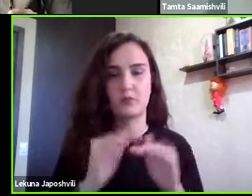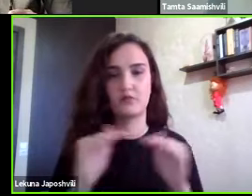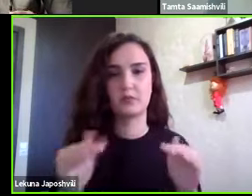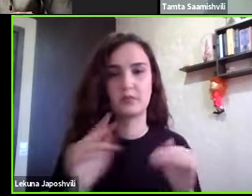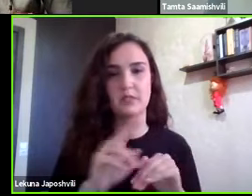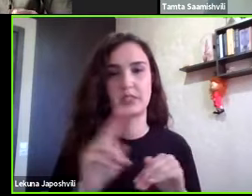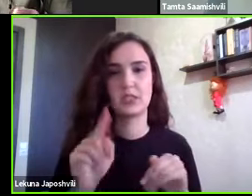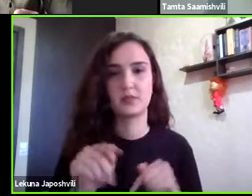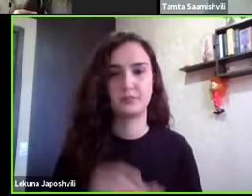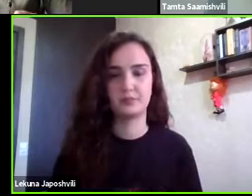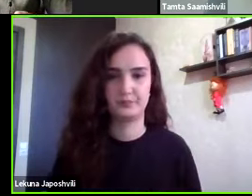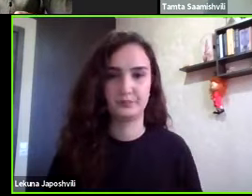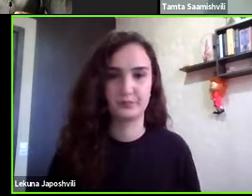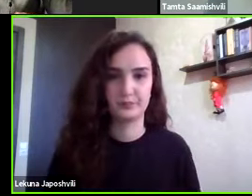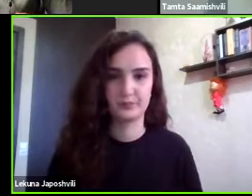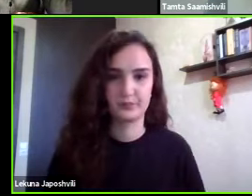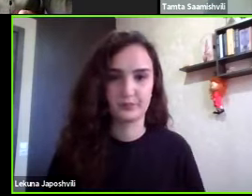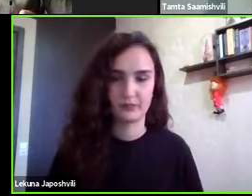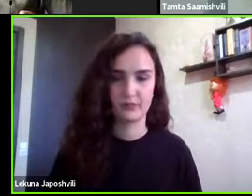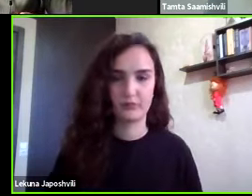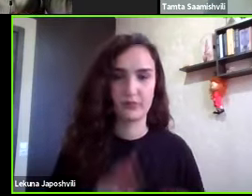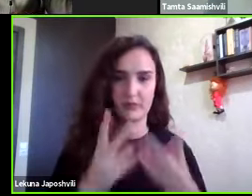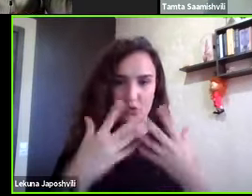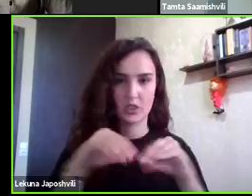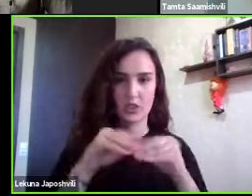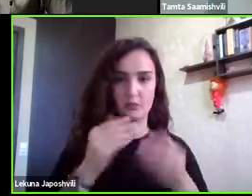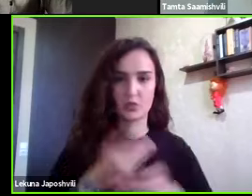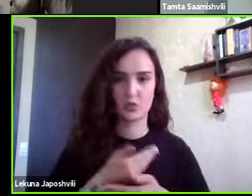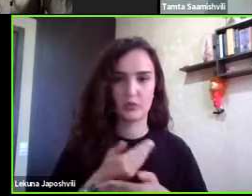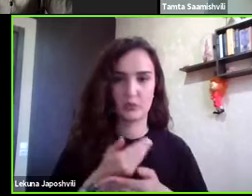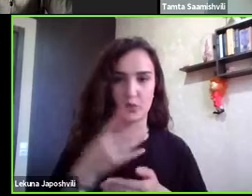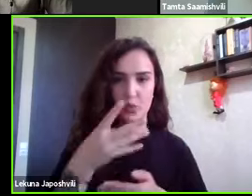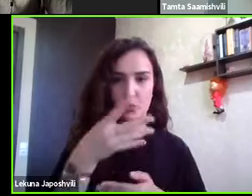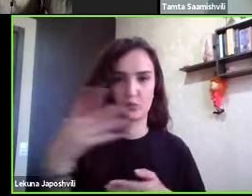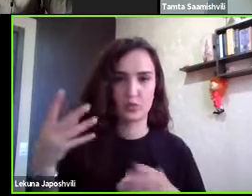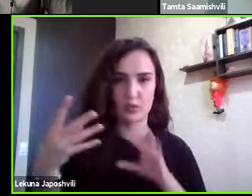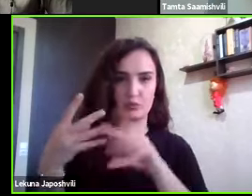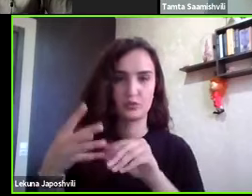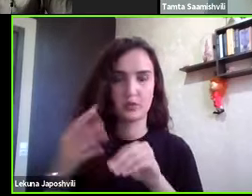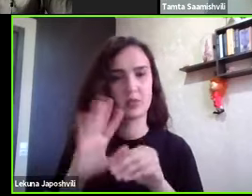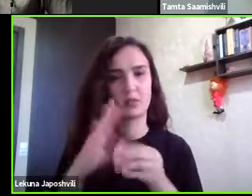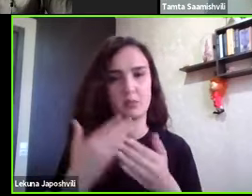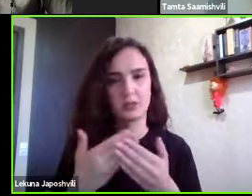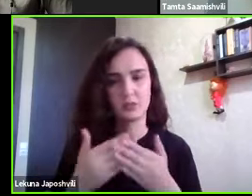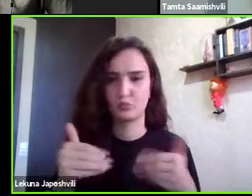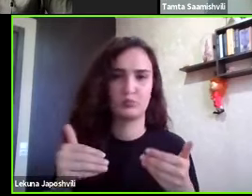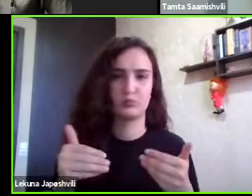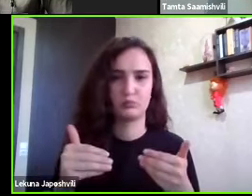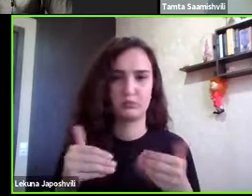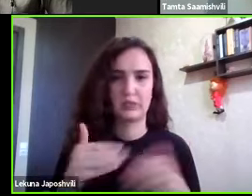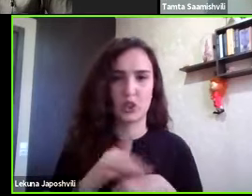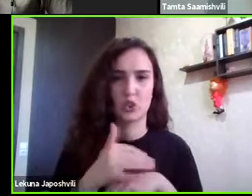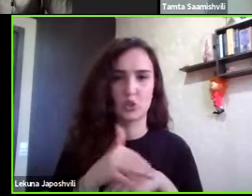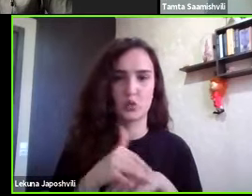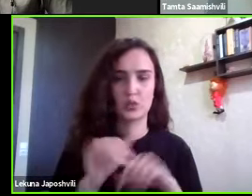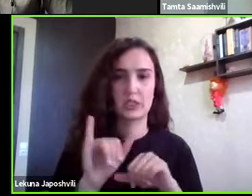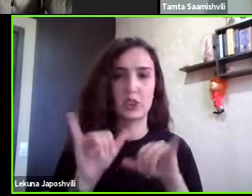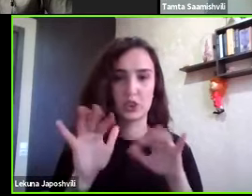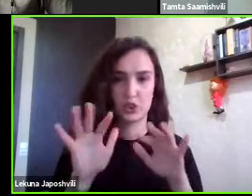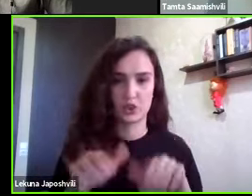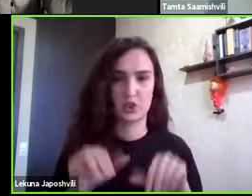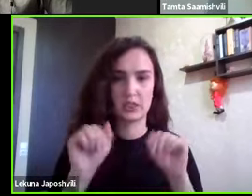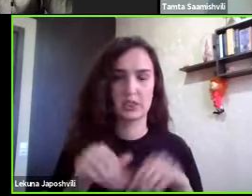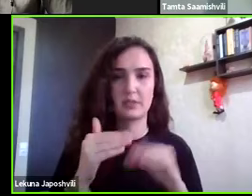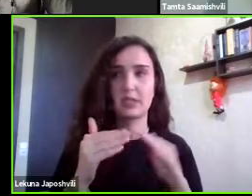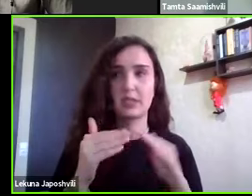ვინც ვისი ოჯახებიც ცხოვრობენ კორპუსებში და არა თქვათ არ აქვთ ეიზო, სადაც შეიძლება რომ აი